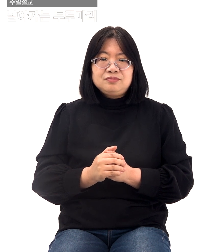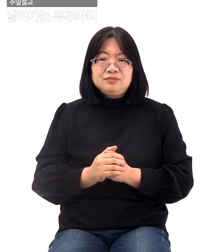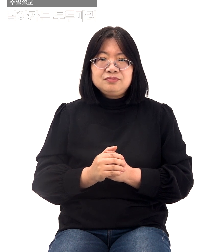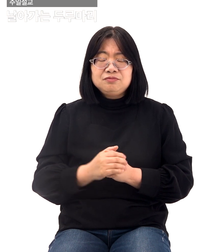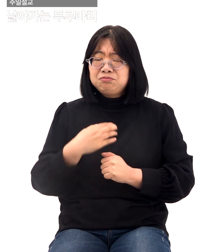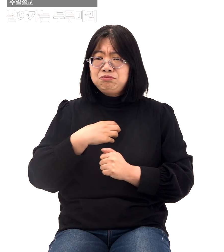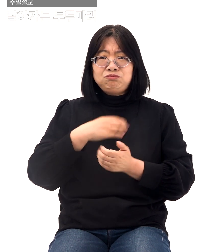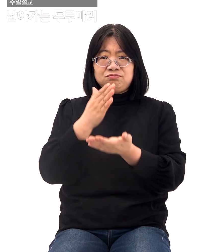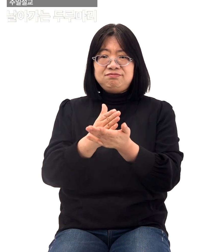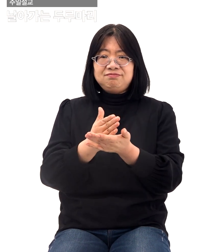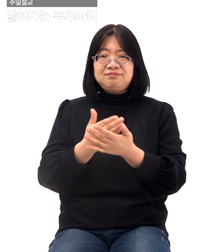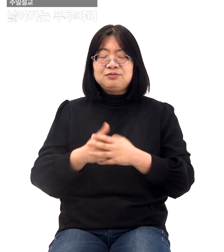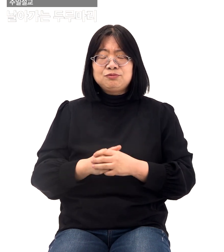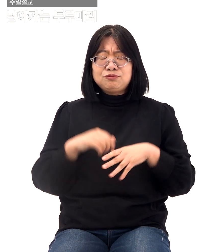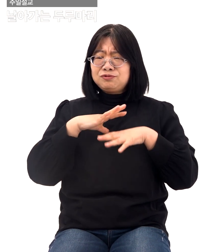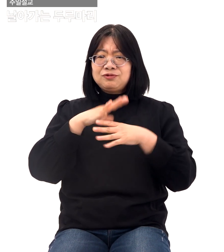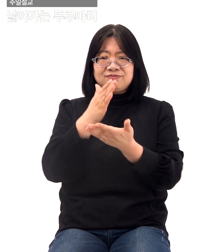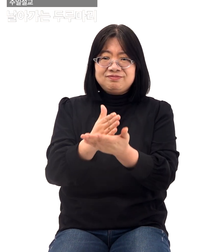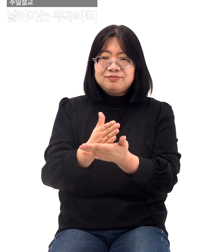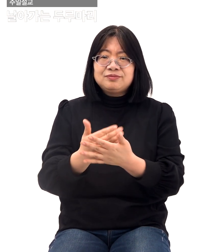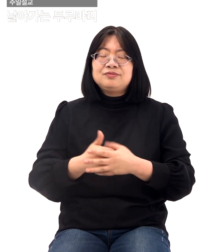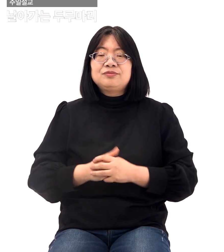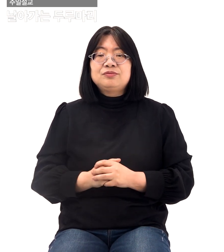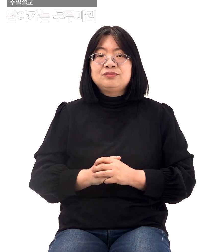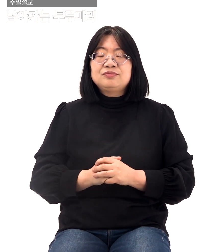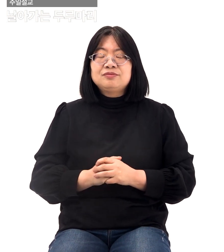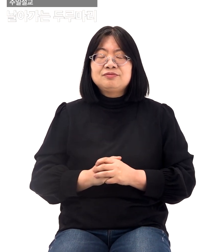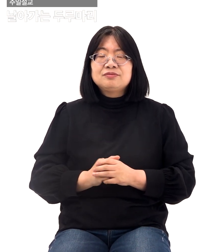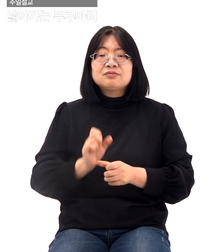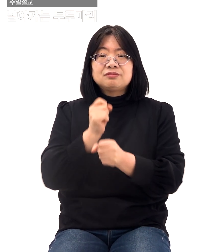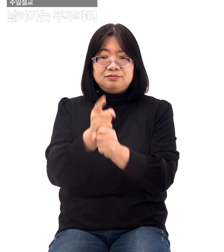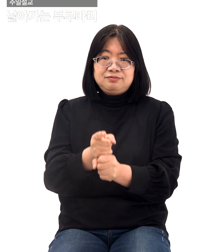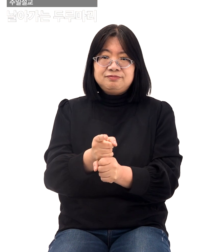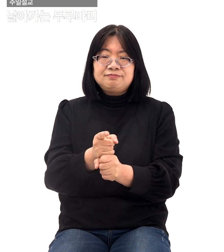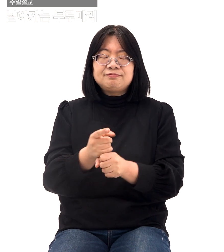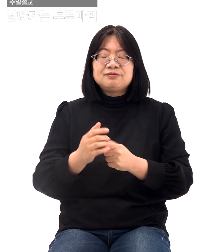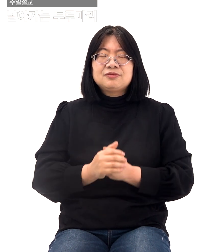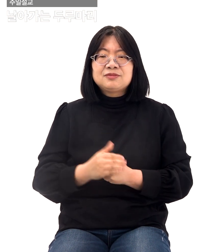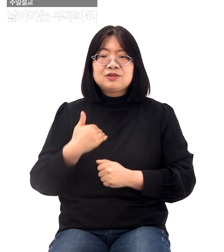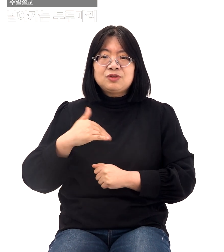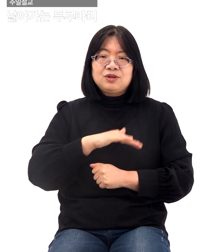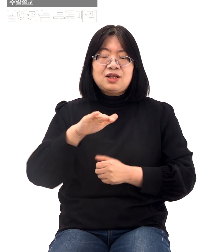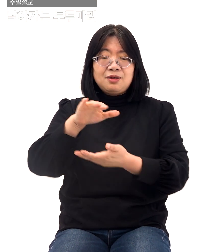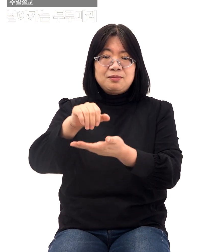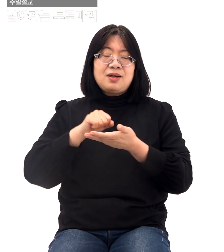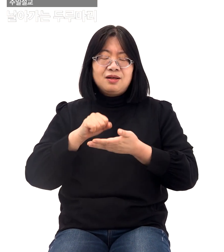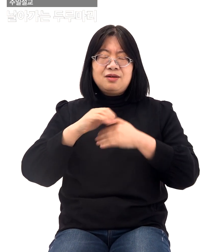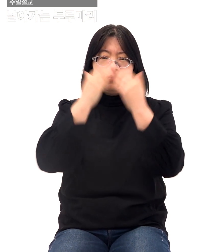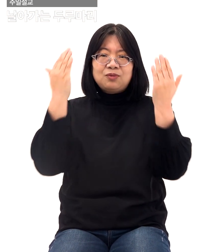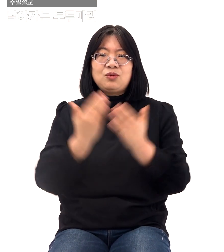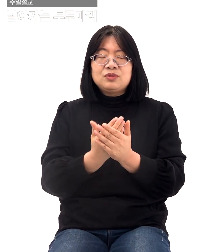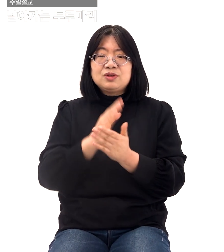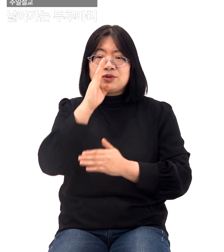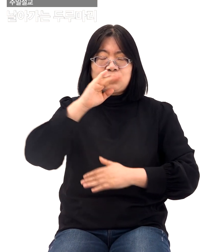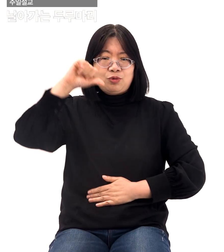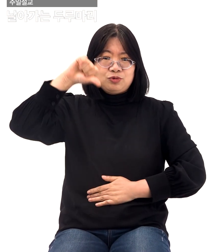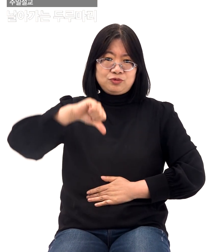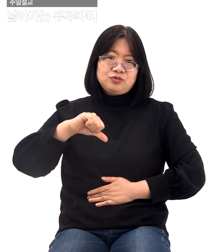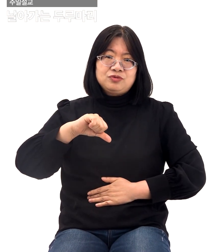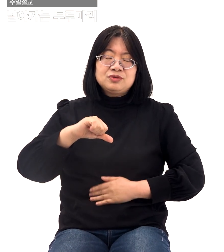겁먹지 마세요. 두려워하지 마세요. 이미 우리가 받아야 될 모든